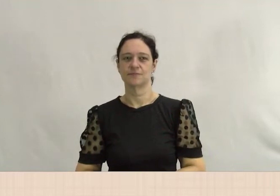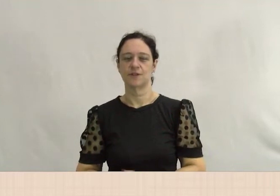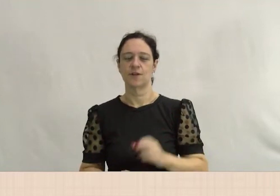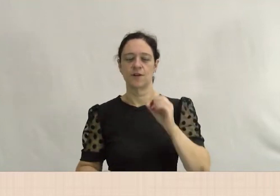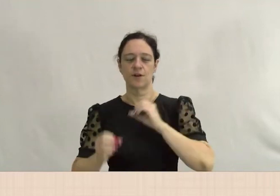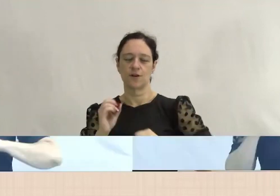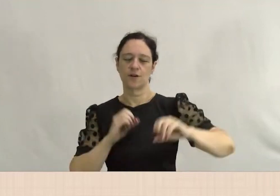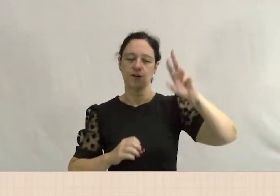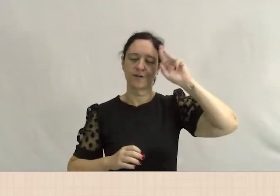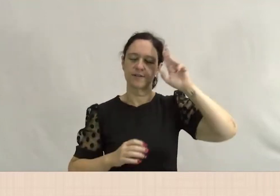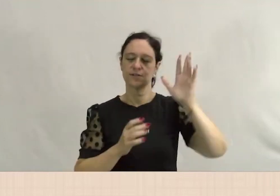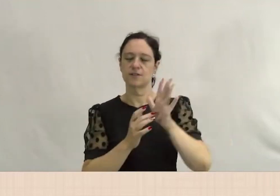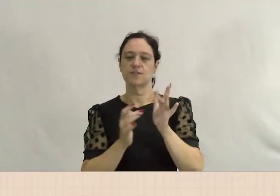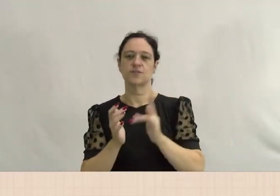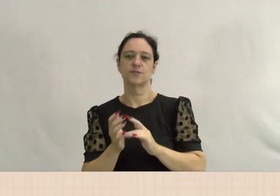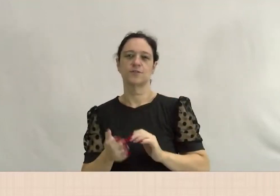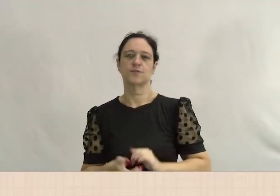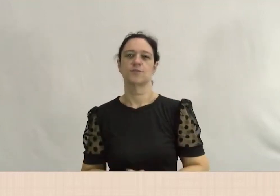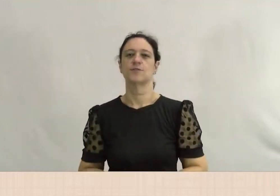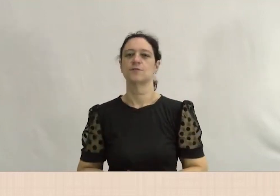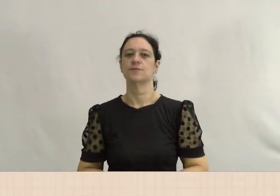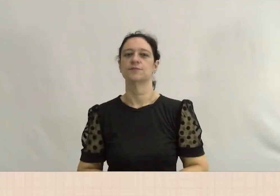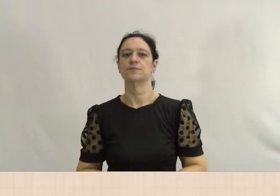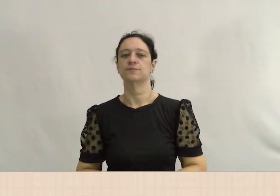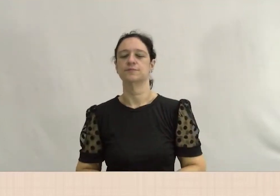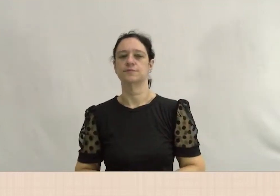Ó Senhor Jesus.